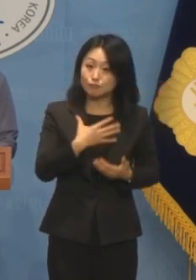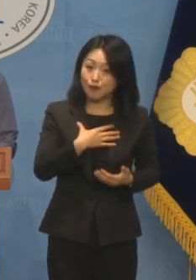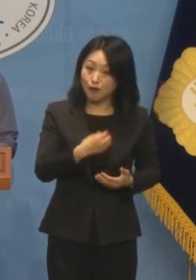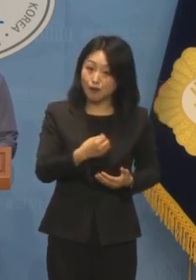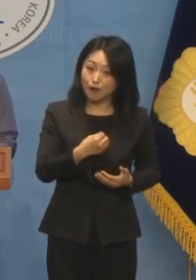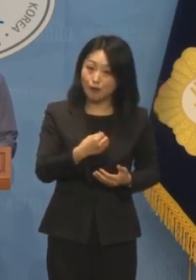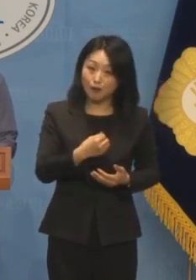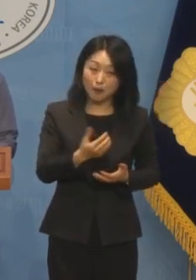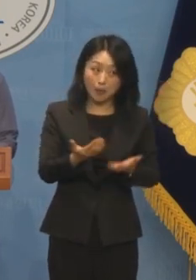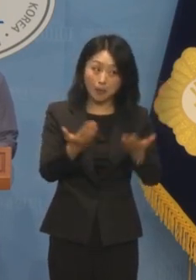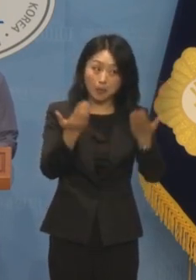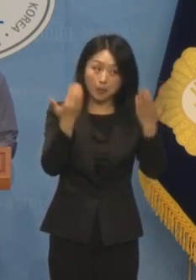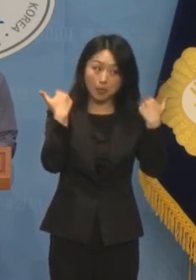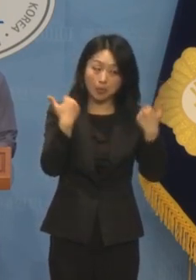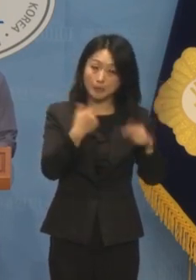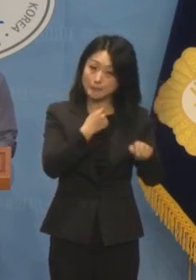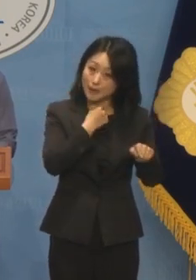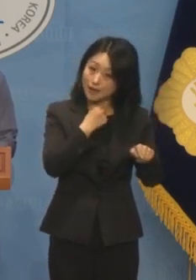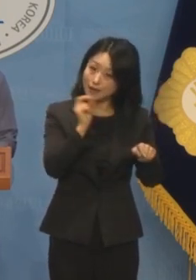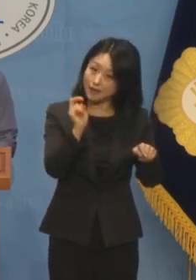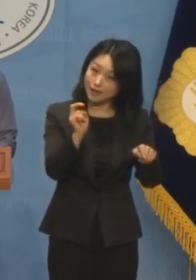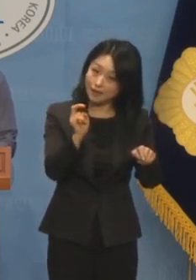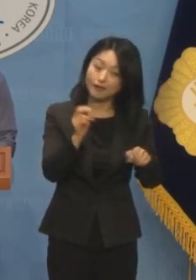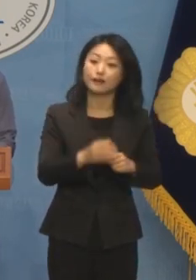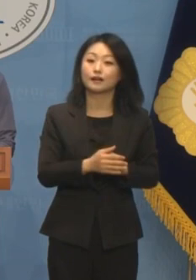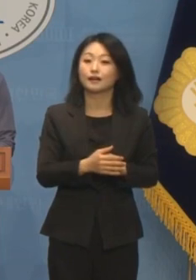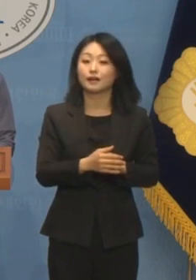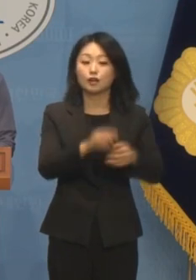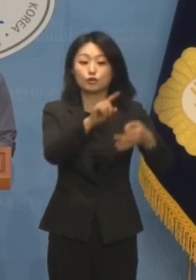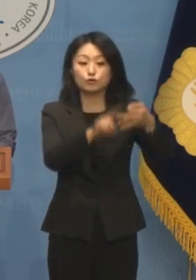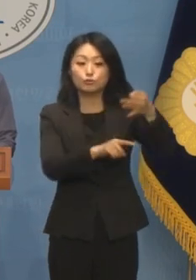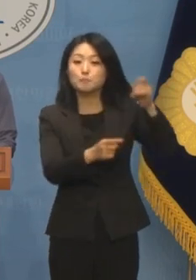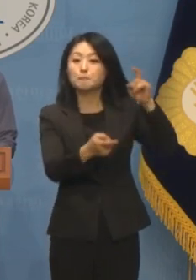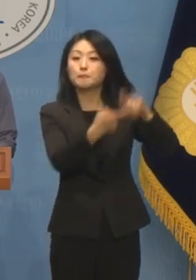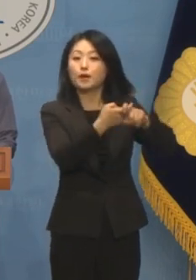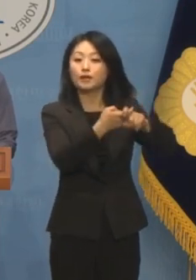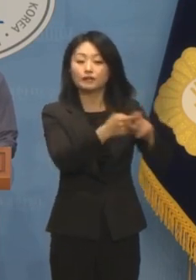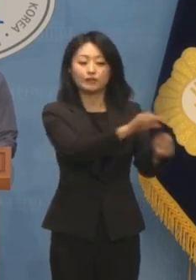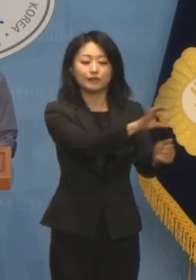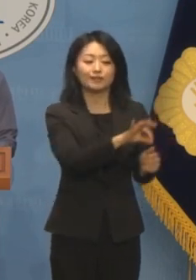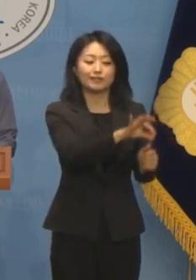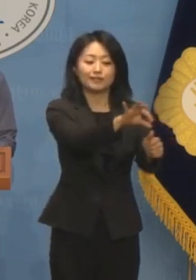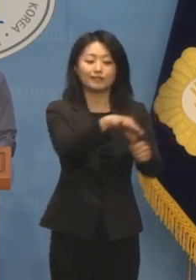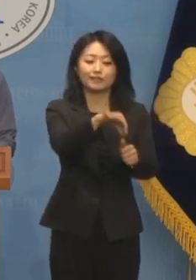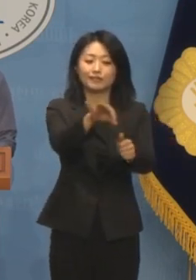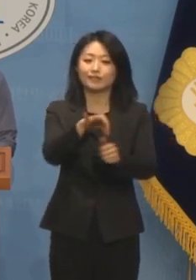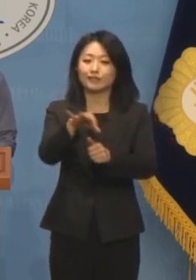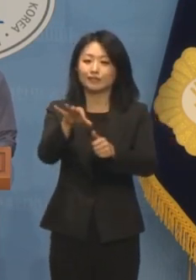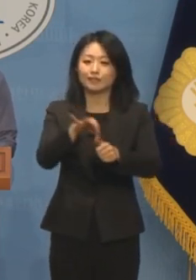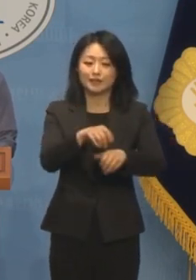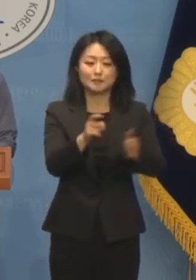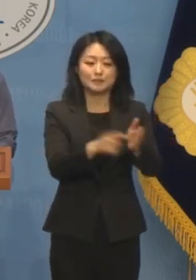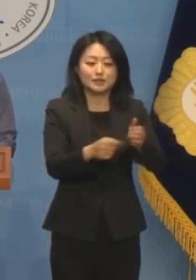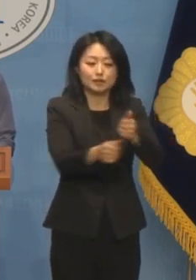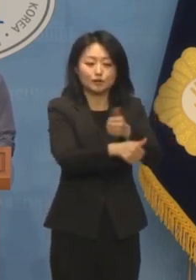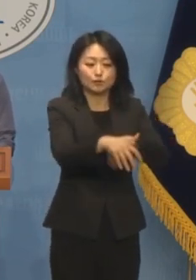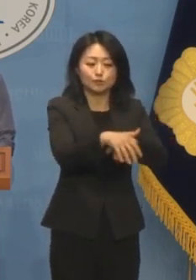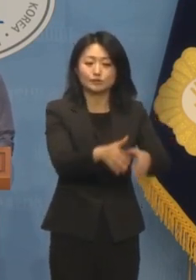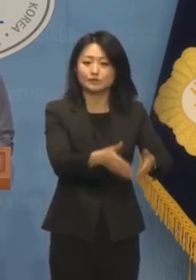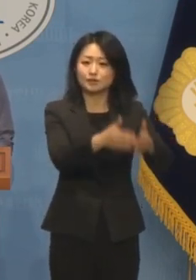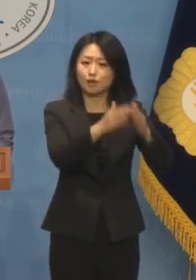거부하기로 결심한 모양새입니다. 다시 친윤계로 가득 채운 비대위로 도대체 무엇을